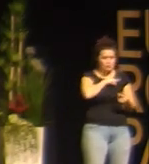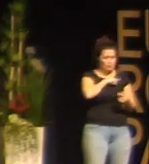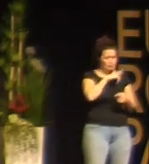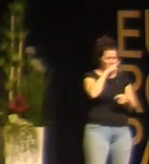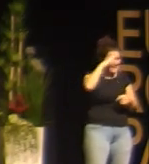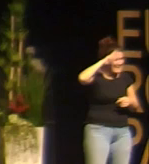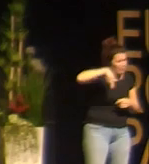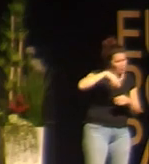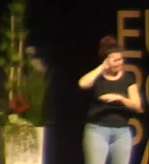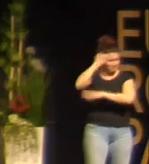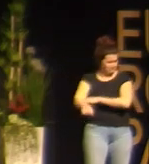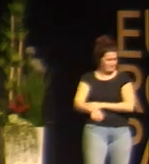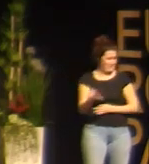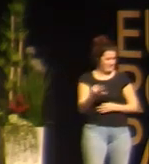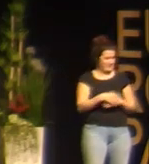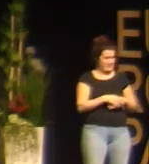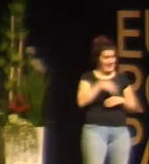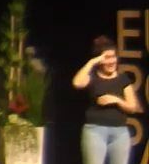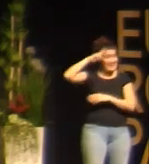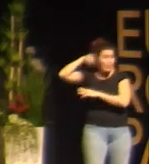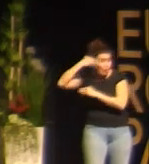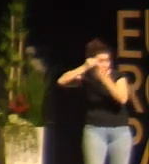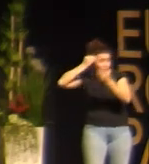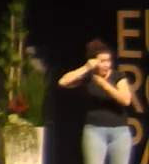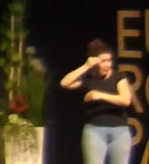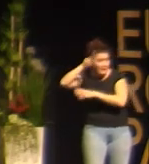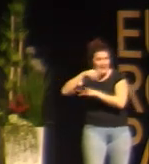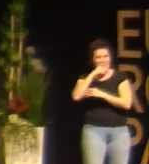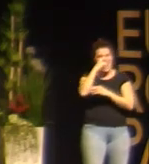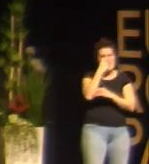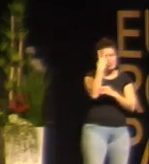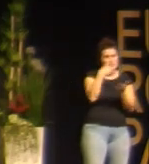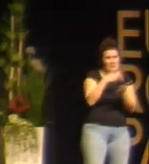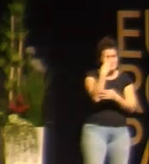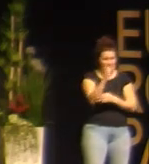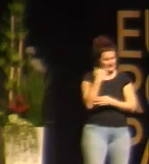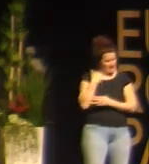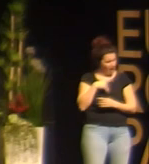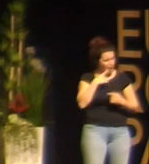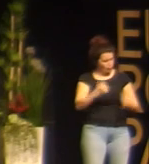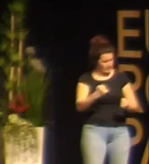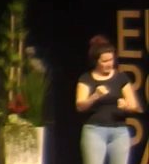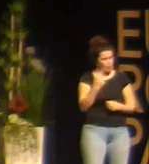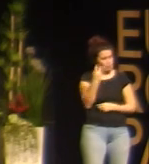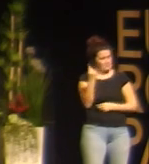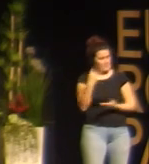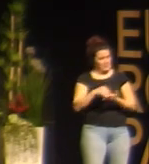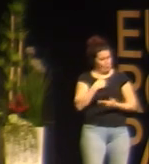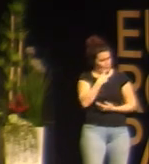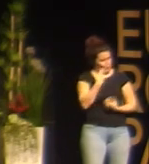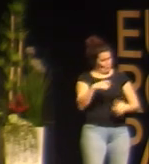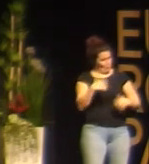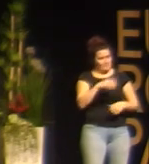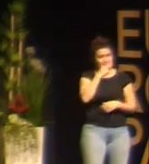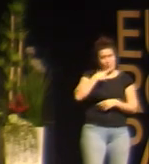razón y hacemos un jaque a la razón en el 2020 que ya suena fuerte 2020 hacemos un